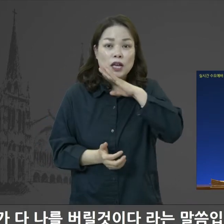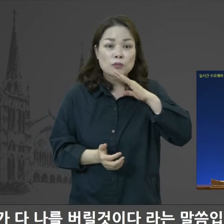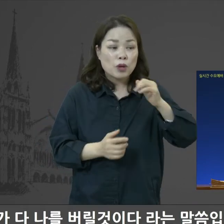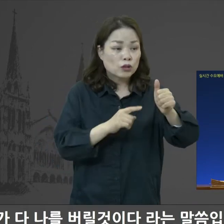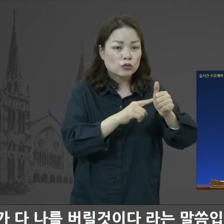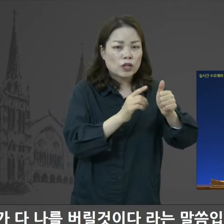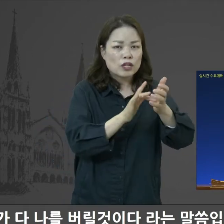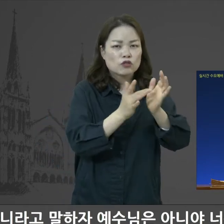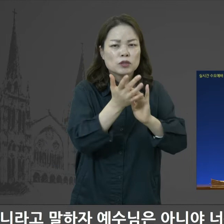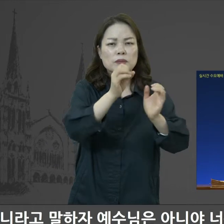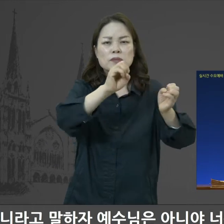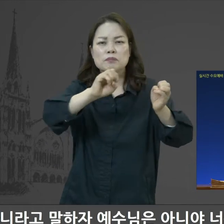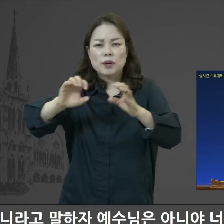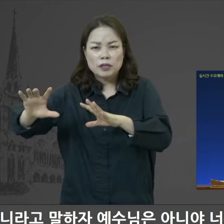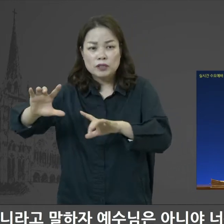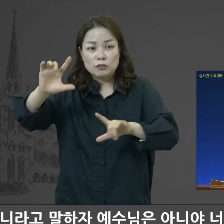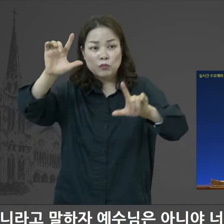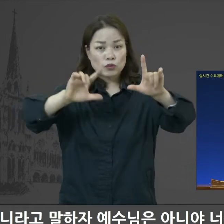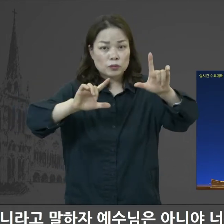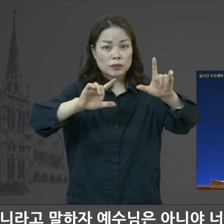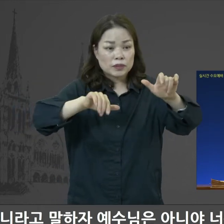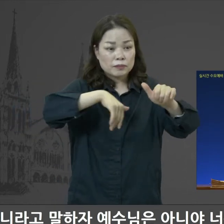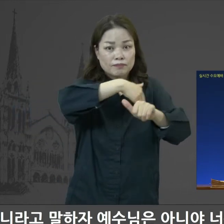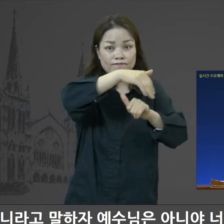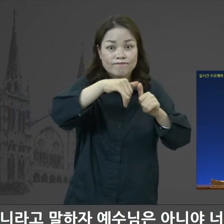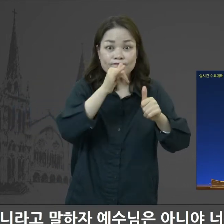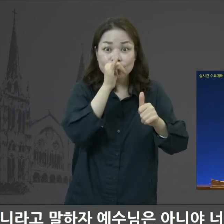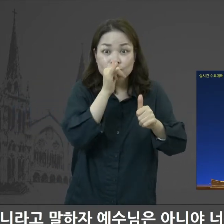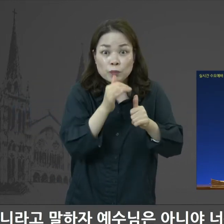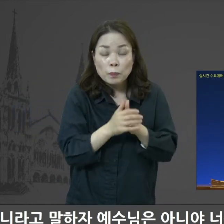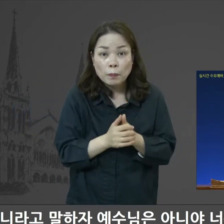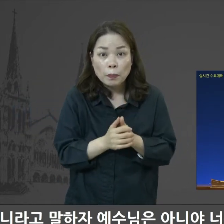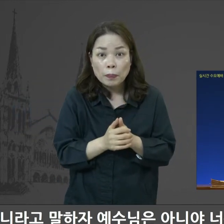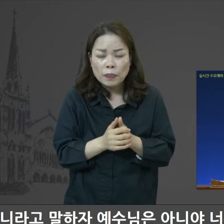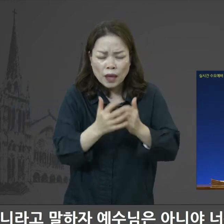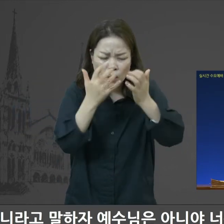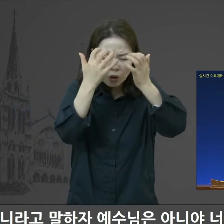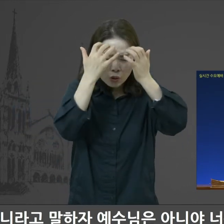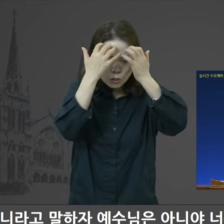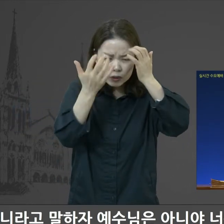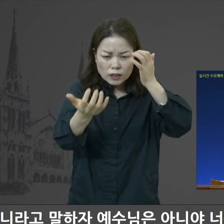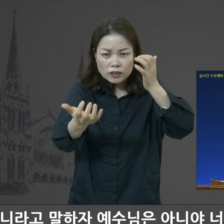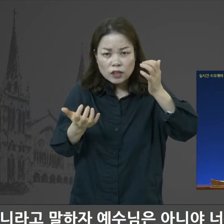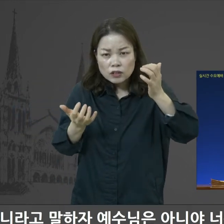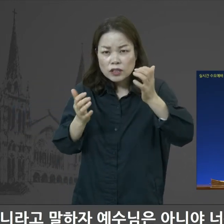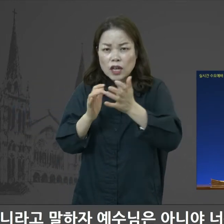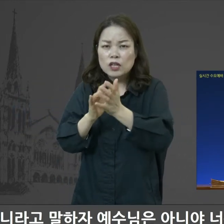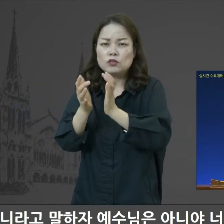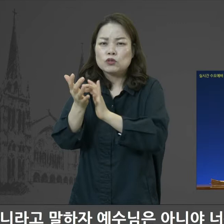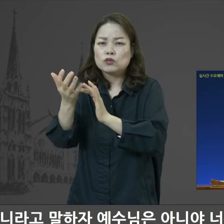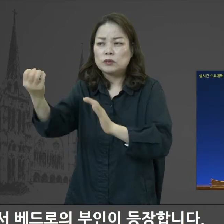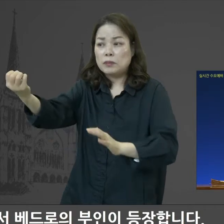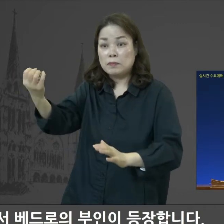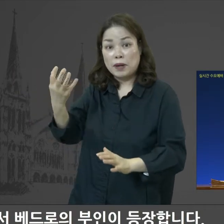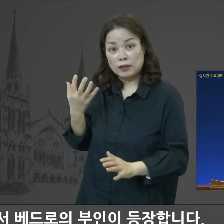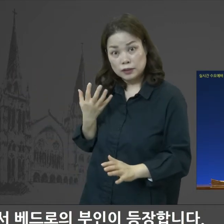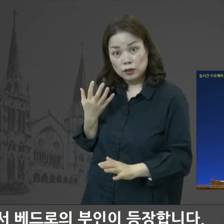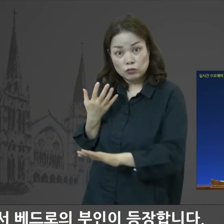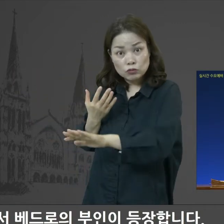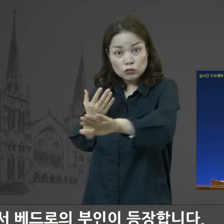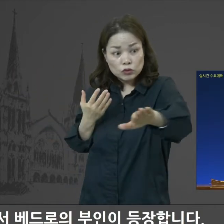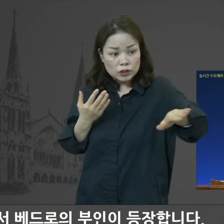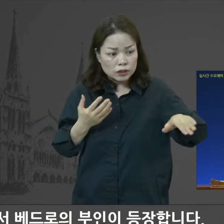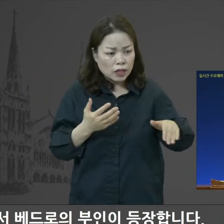부인 예언이 이 장면에 등장합니다. 결국 고난을 앞둔 예수님의 이 한 말씀 속에서